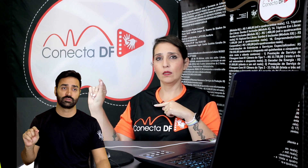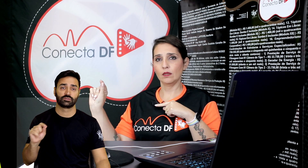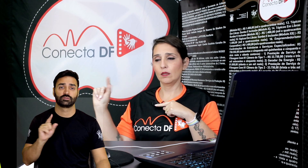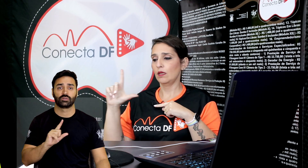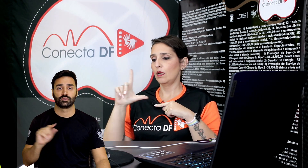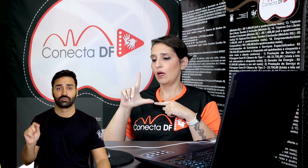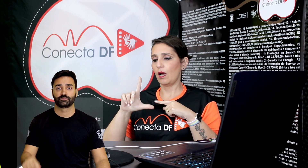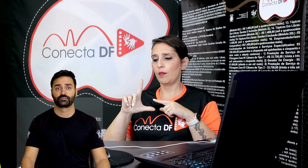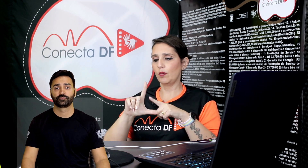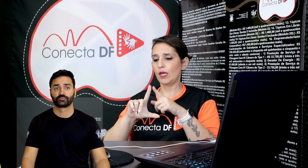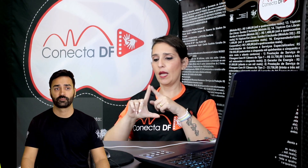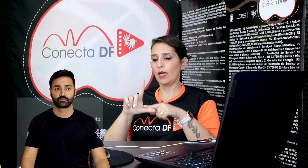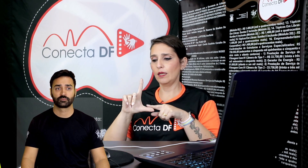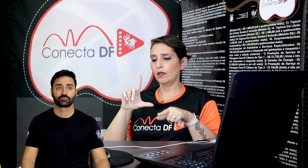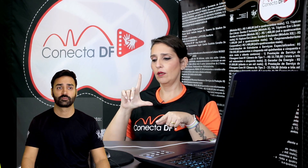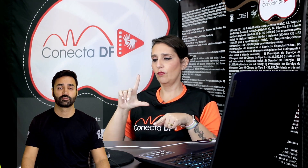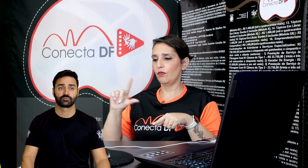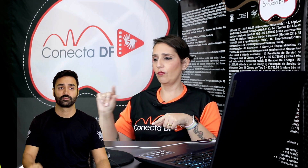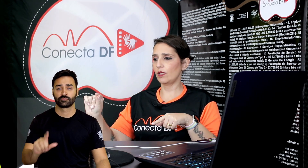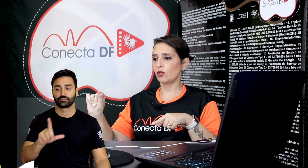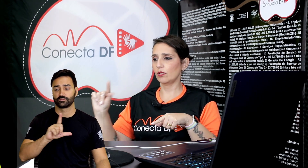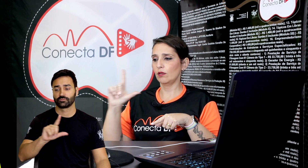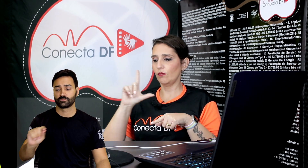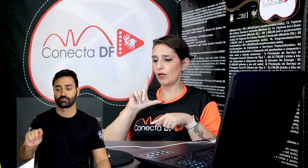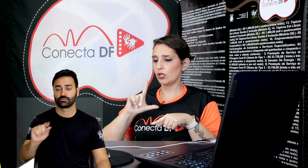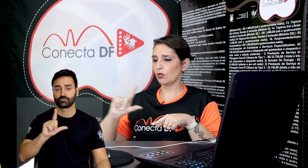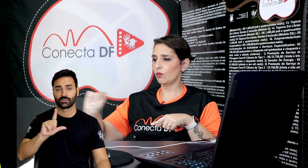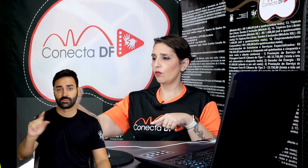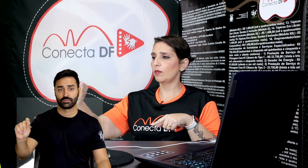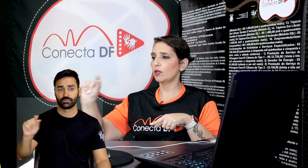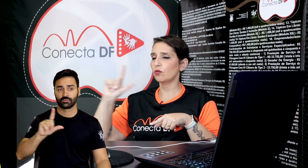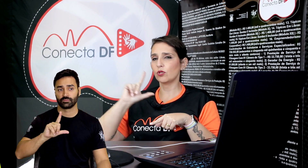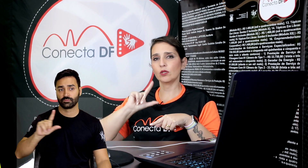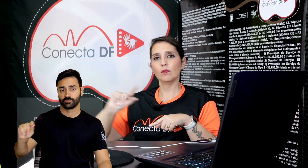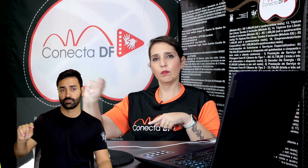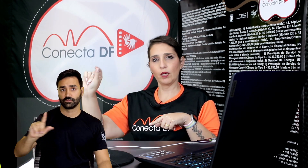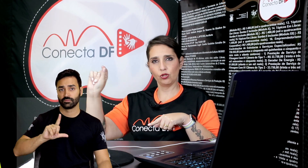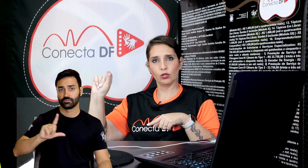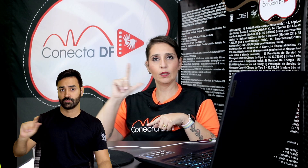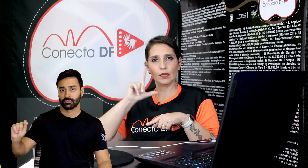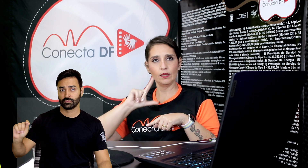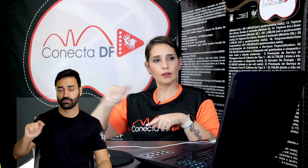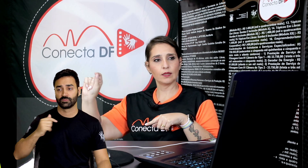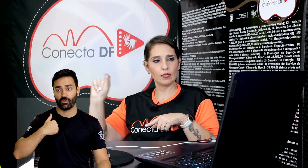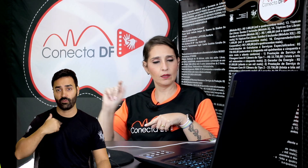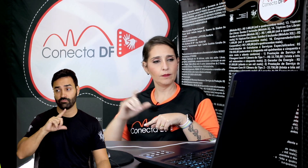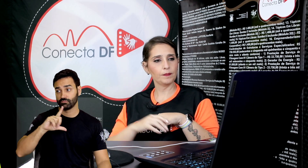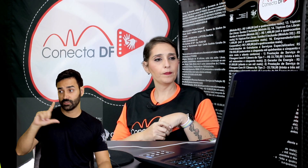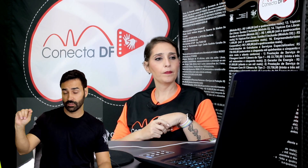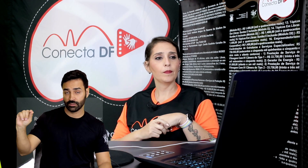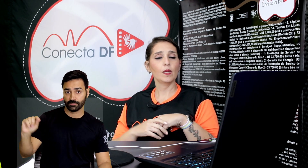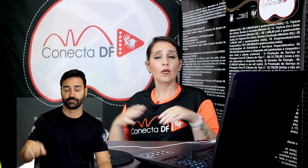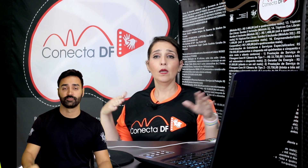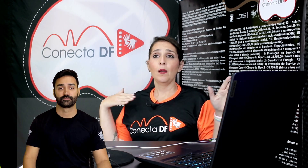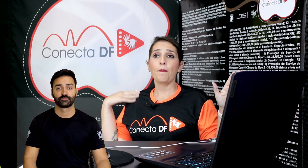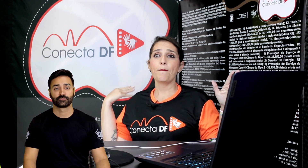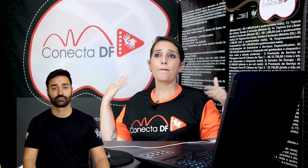Sair. A mão em L, fecha. Fecha no movimento de partida, né? Sair.